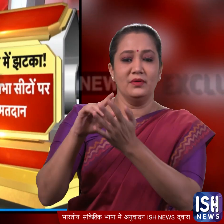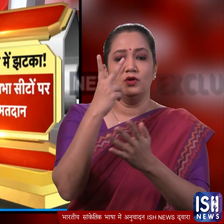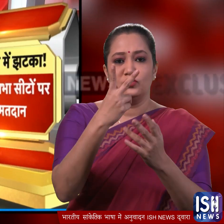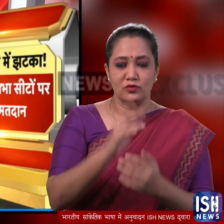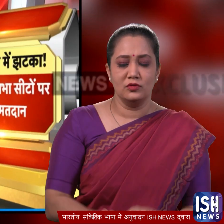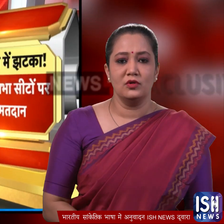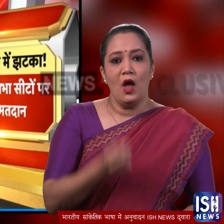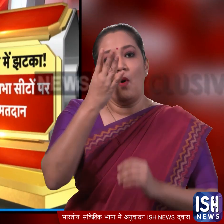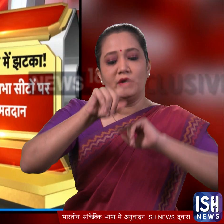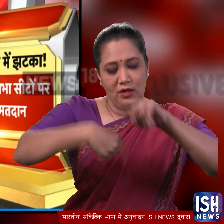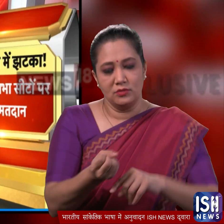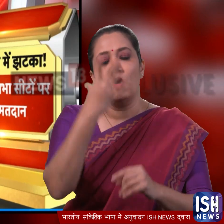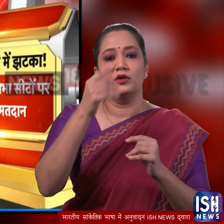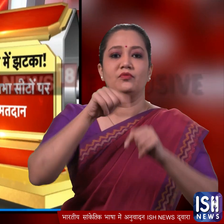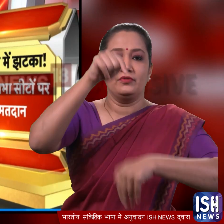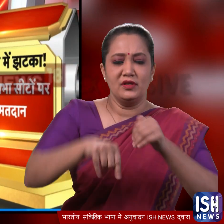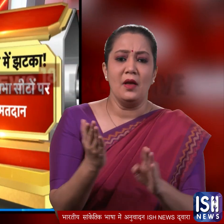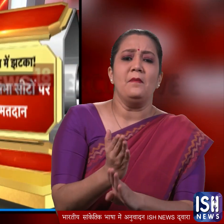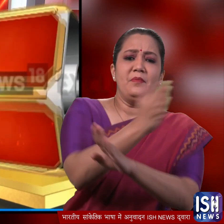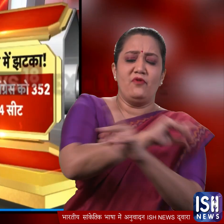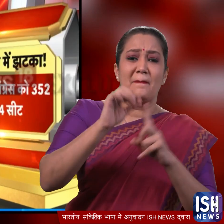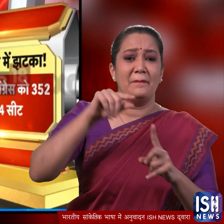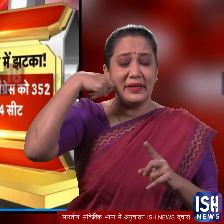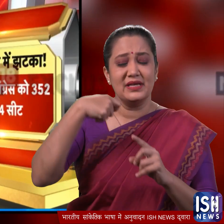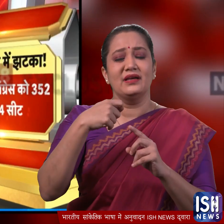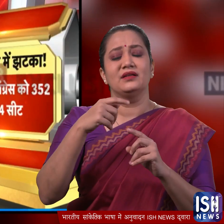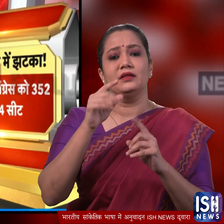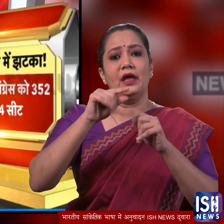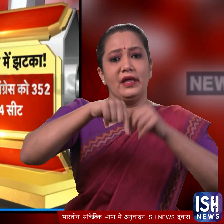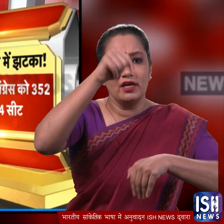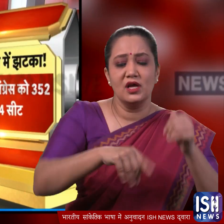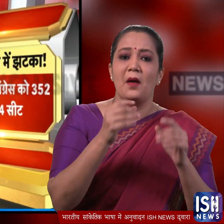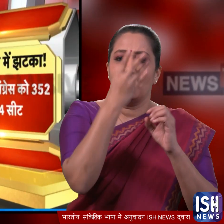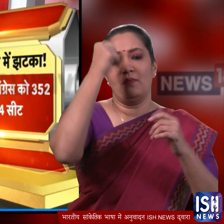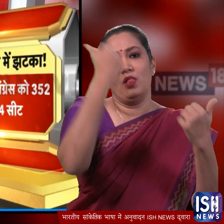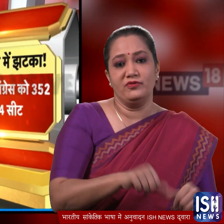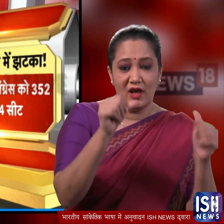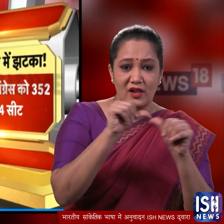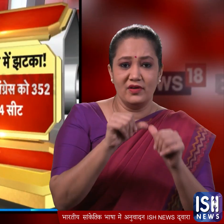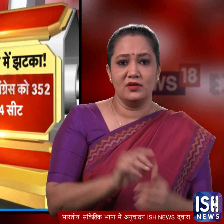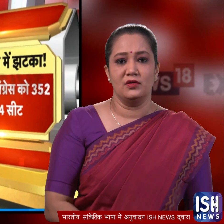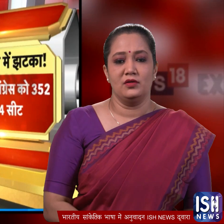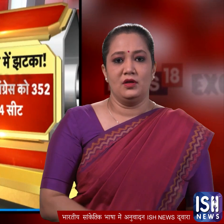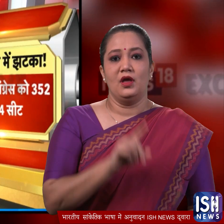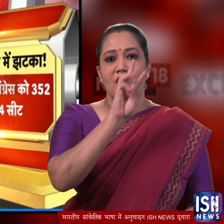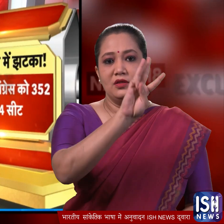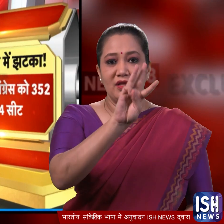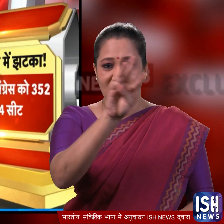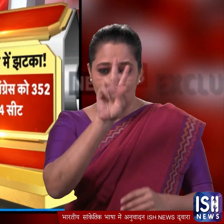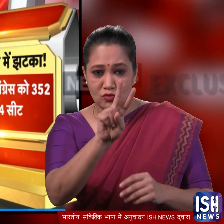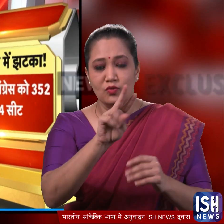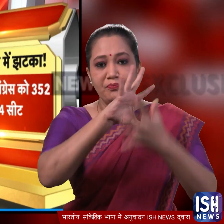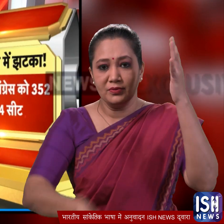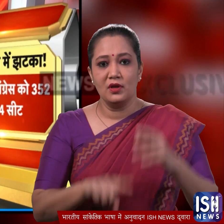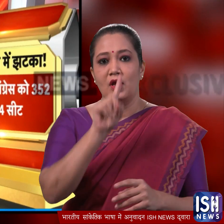2 विधानसभा सीटों पर सुबह वोटिंग होगी, लेकिन इससे ठीक पहले हुए पंचायत चुनाव में बीजेपी की शिकस्त हुई। अलवर में कांग्रेस ने 352 सीटों